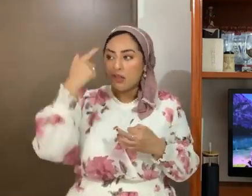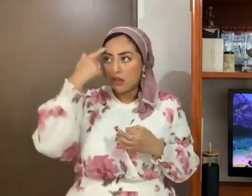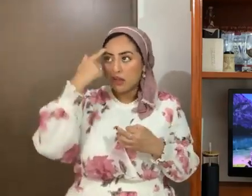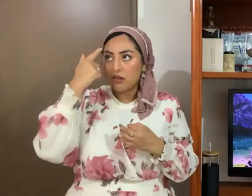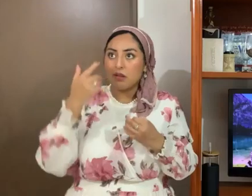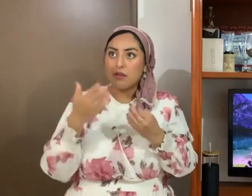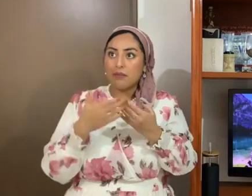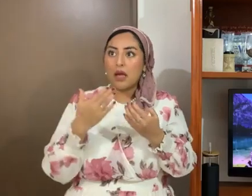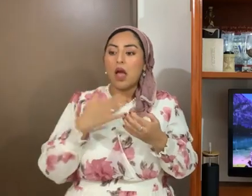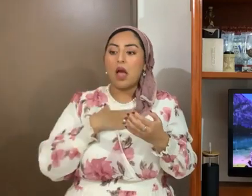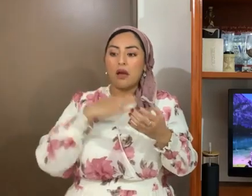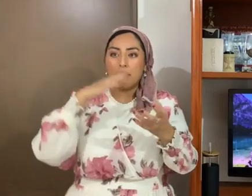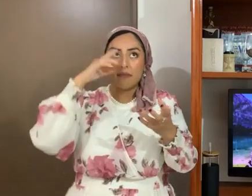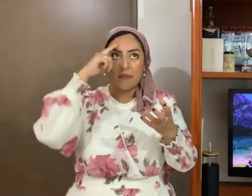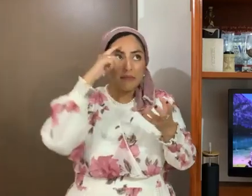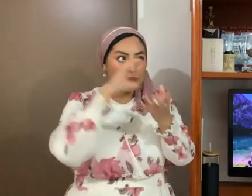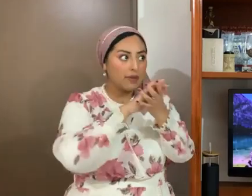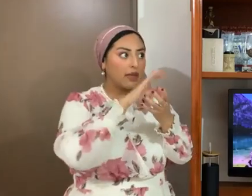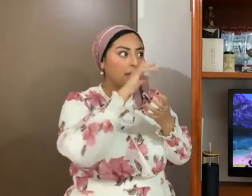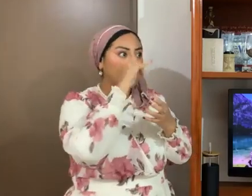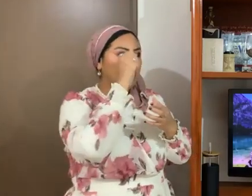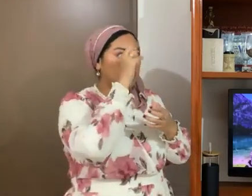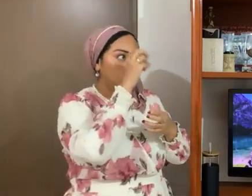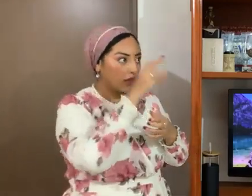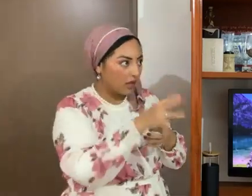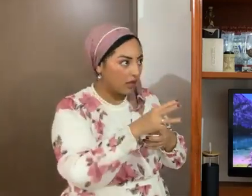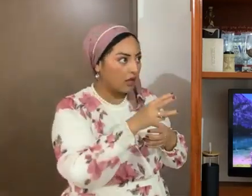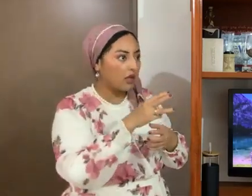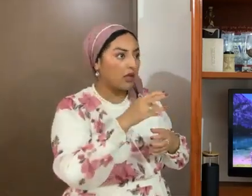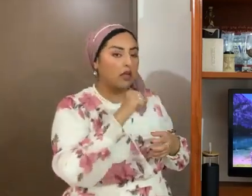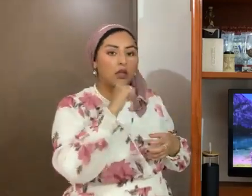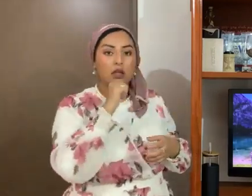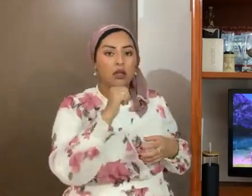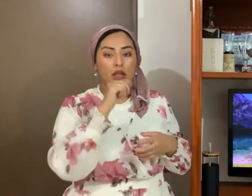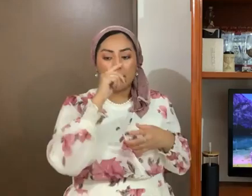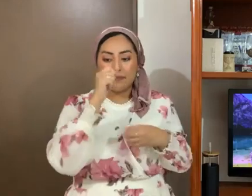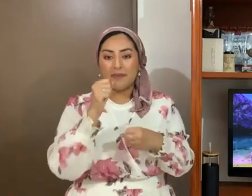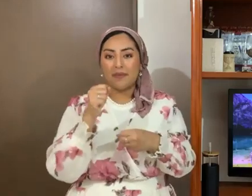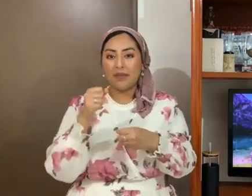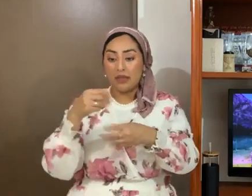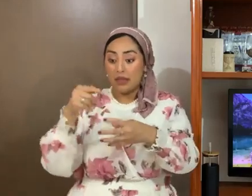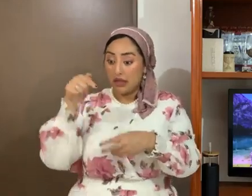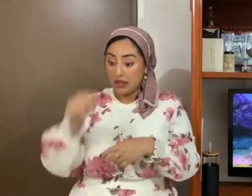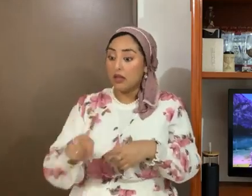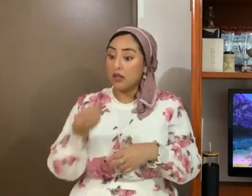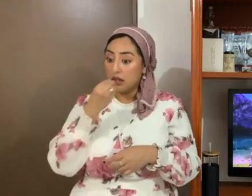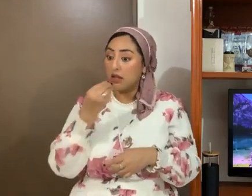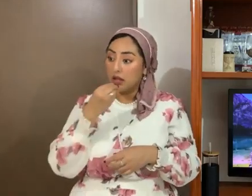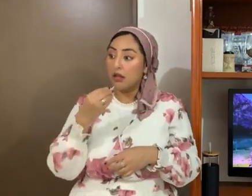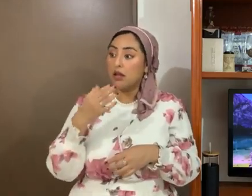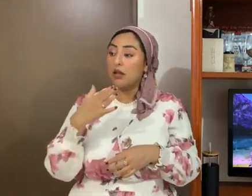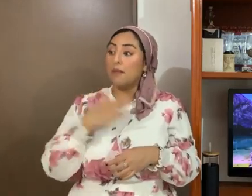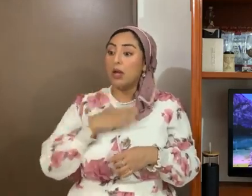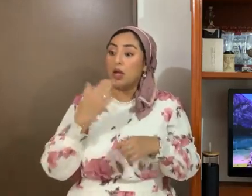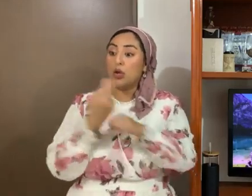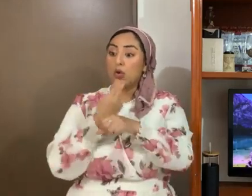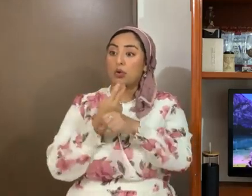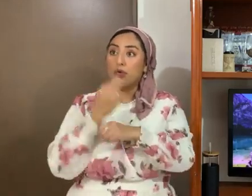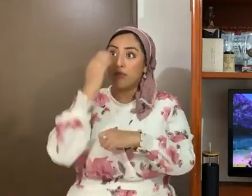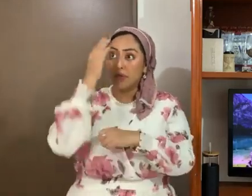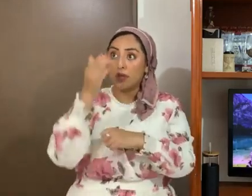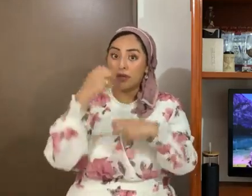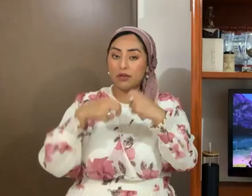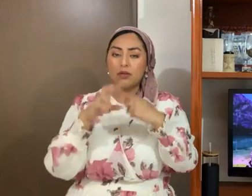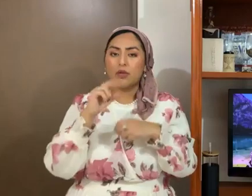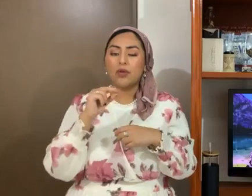que mejor creo en Yahshua, no me tomo de esa receta, decir, sí, este alimento me va a servir para cuando venga la